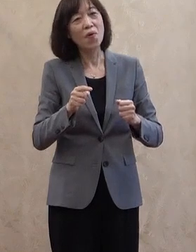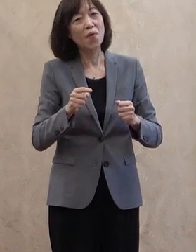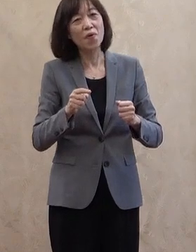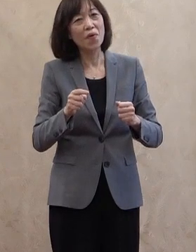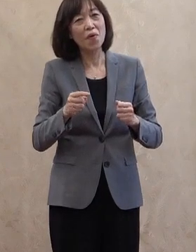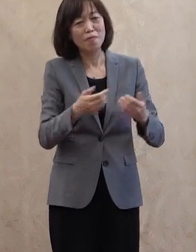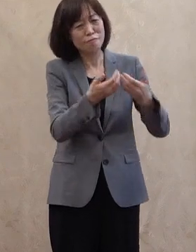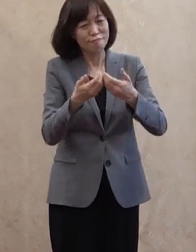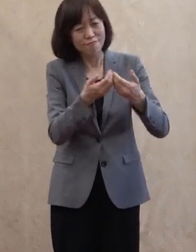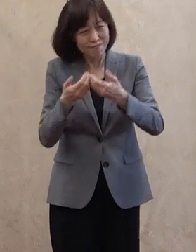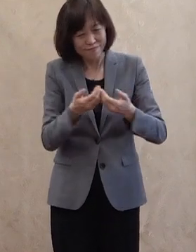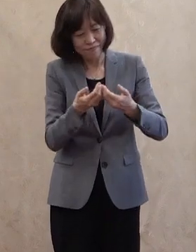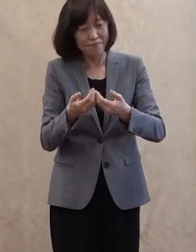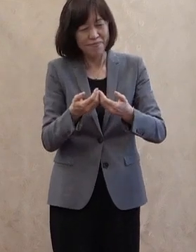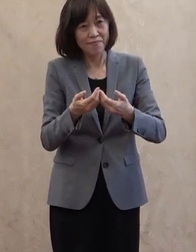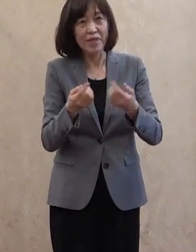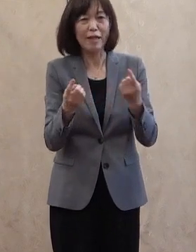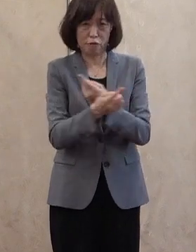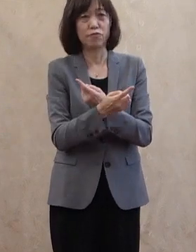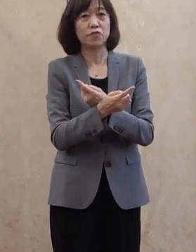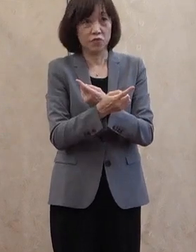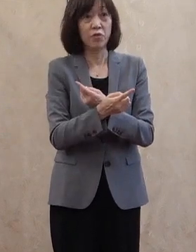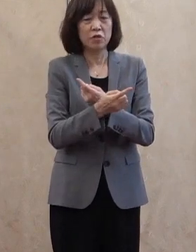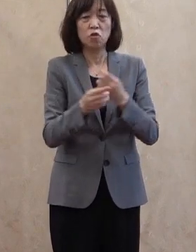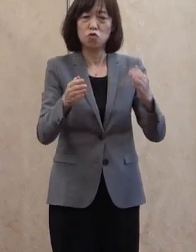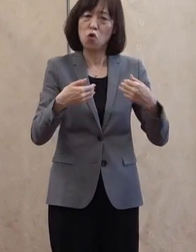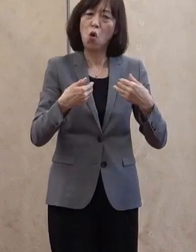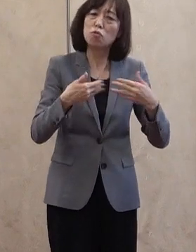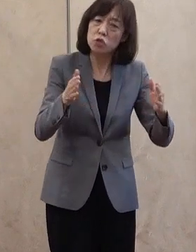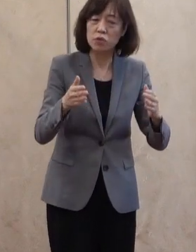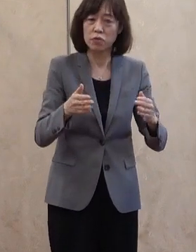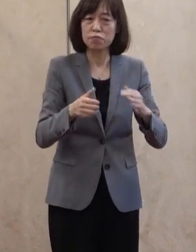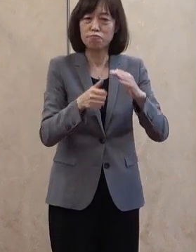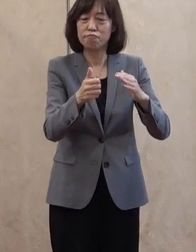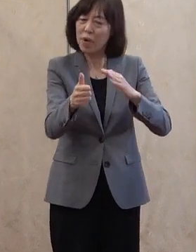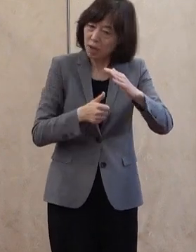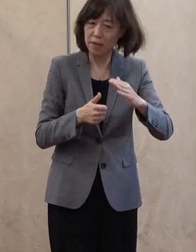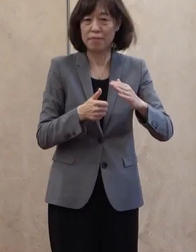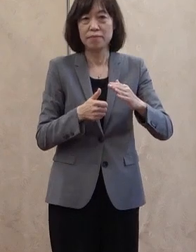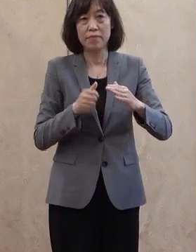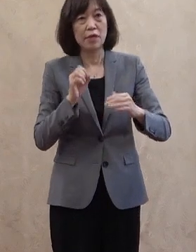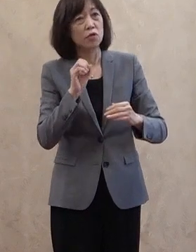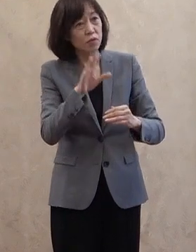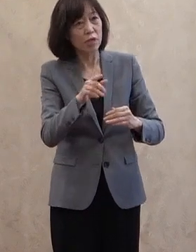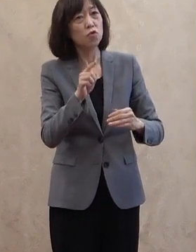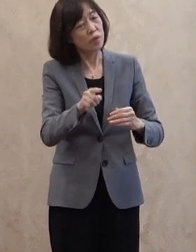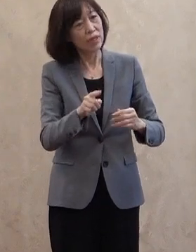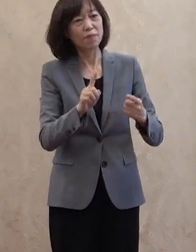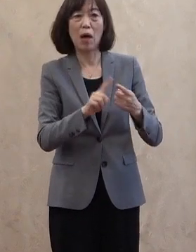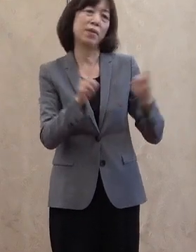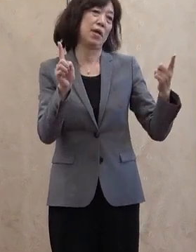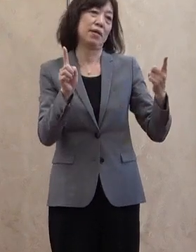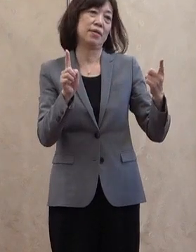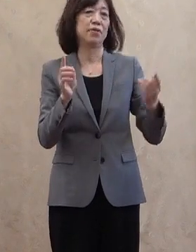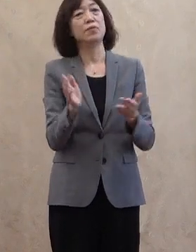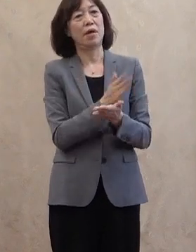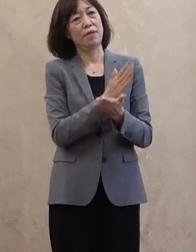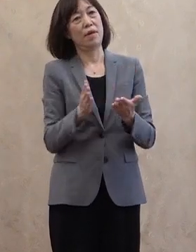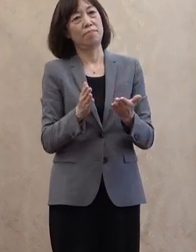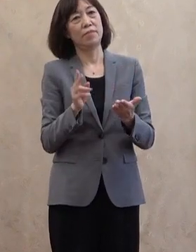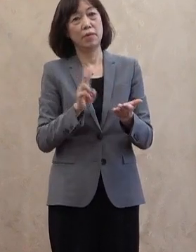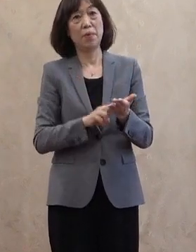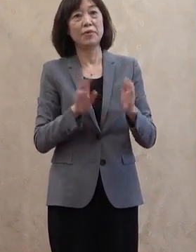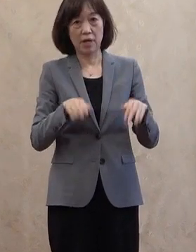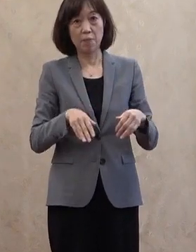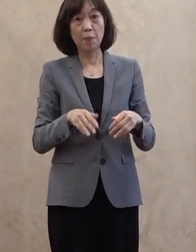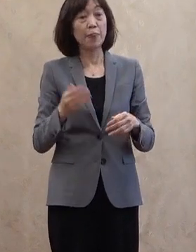し、府民の皆さんに不要不急の外出自粛をお願いしている中で、するのは適切ではないと判断をいたしました。先日